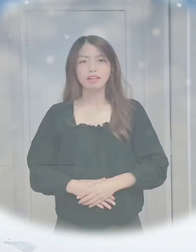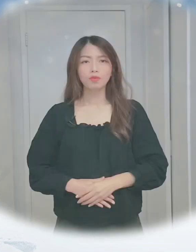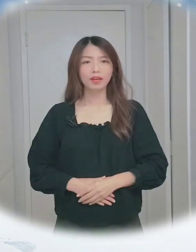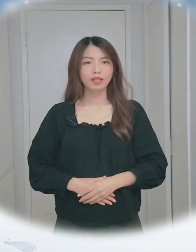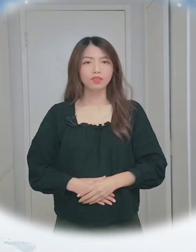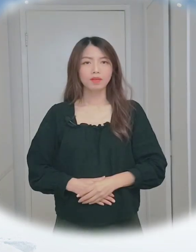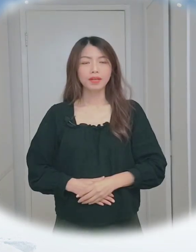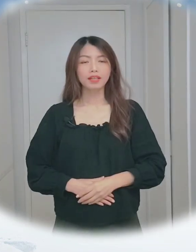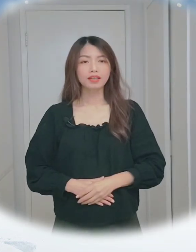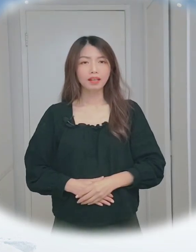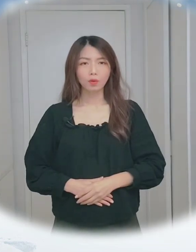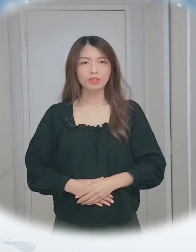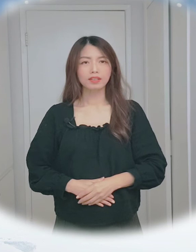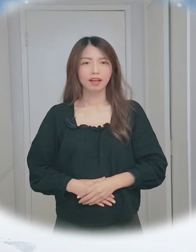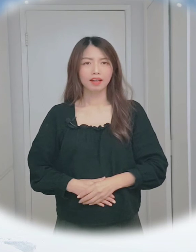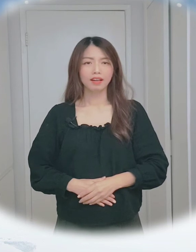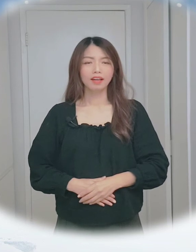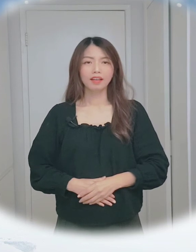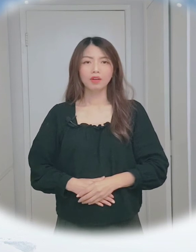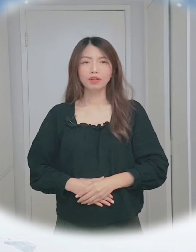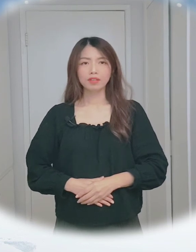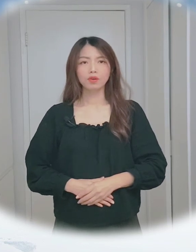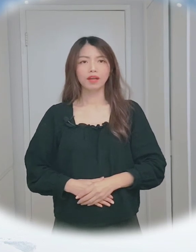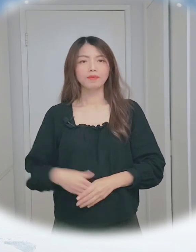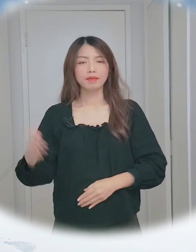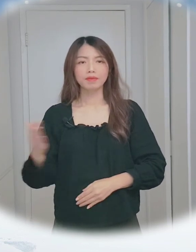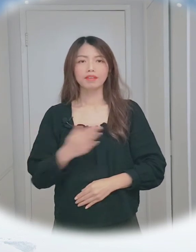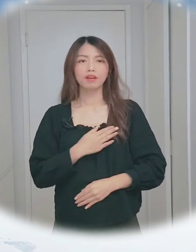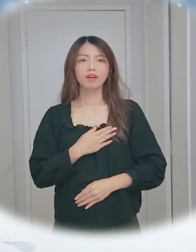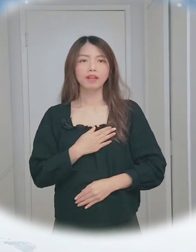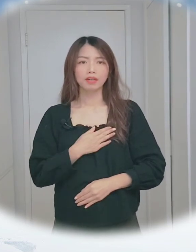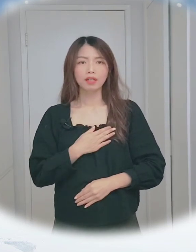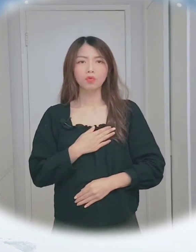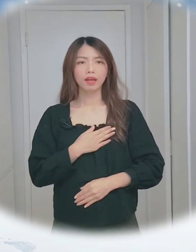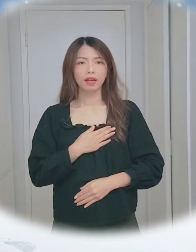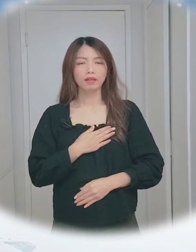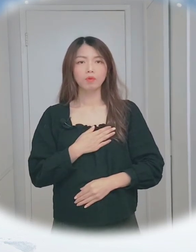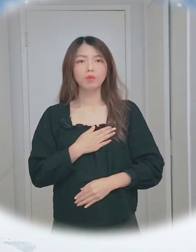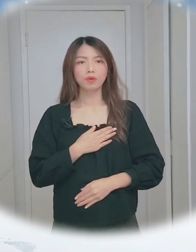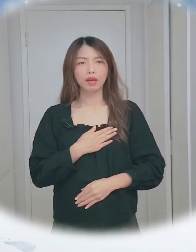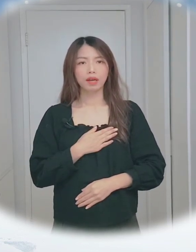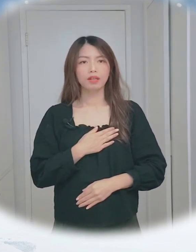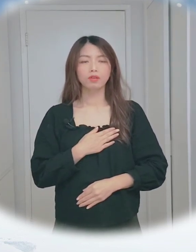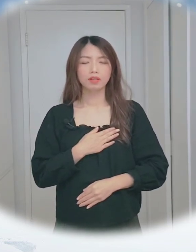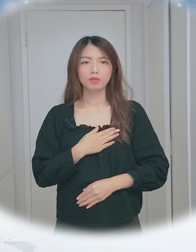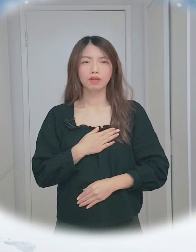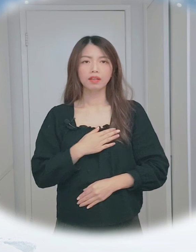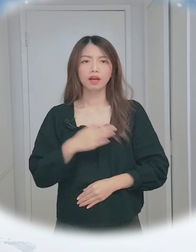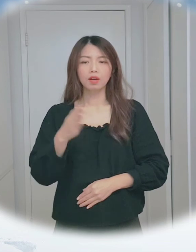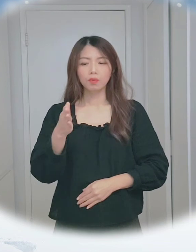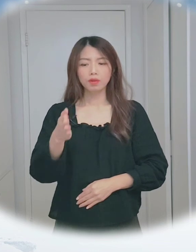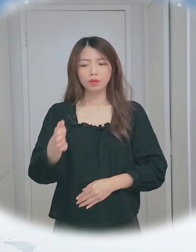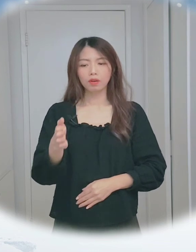나를 위해 예수님이 이 땅에 오신 날 나라고 한 뜻의 수어는 아까 말씀드렸죠. 나를 위해 모모 위해 이런 뜻의